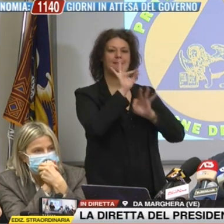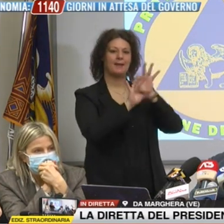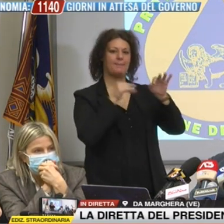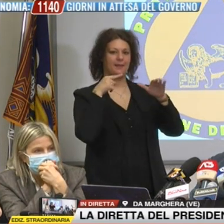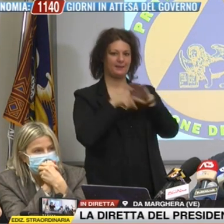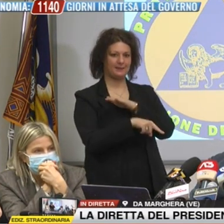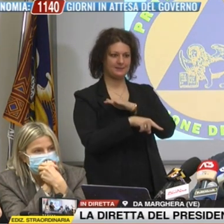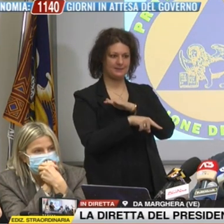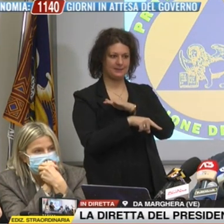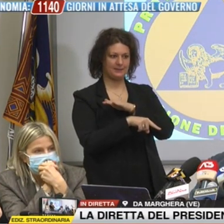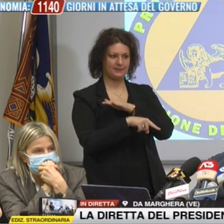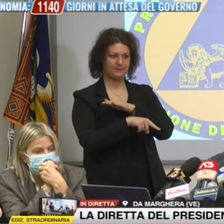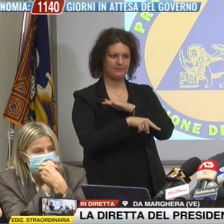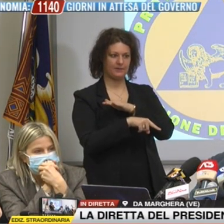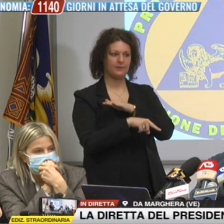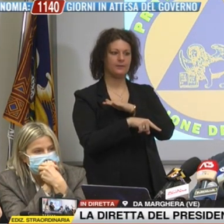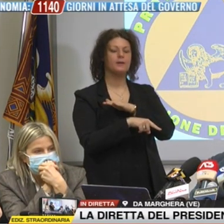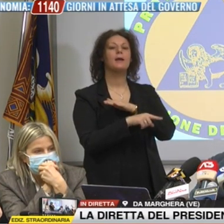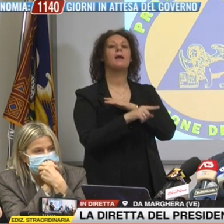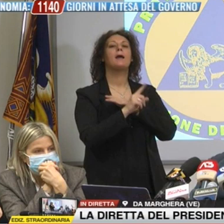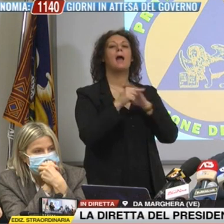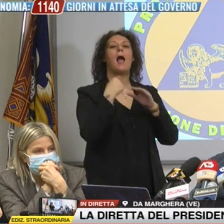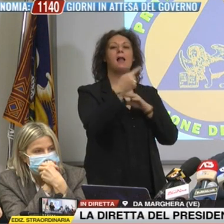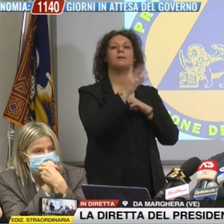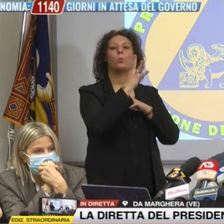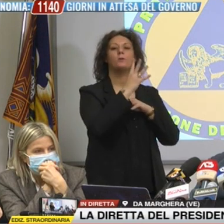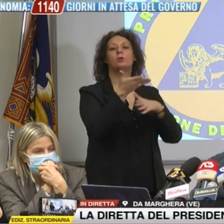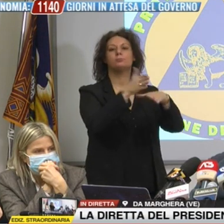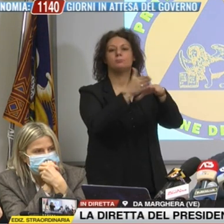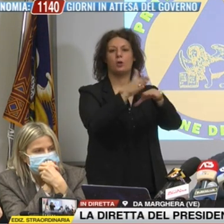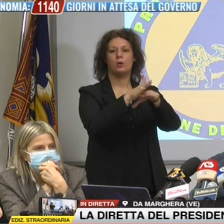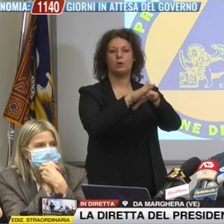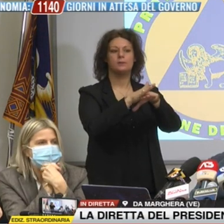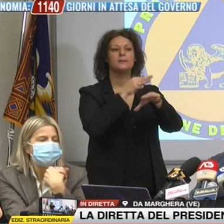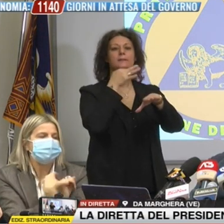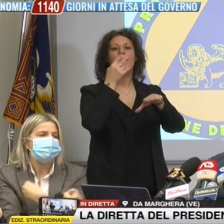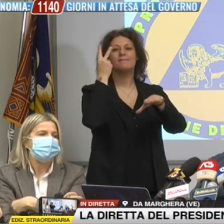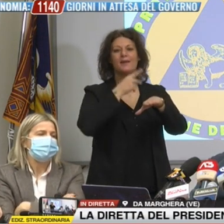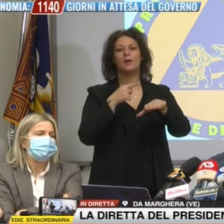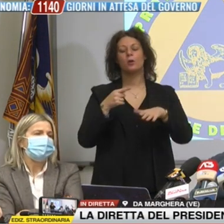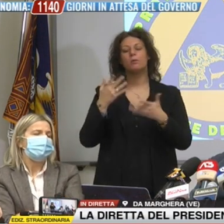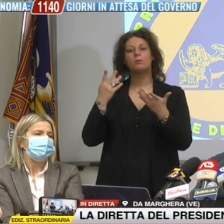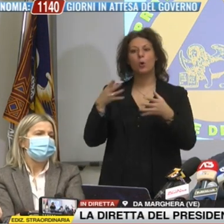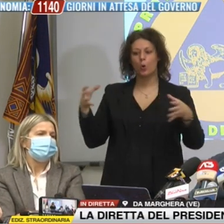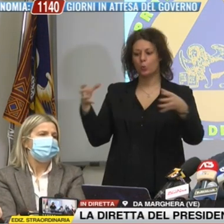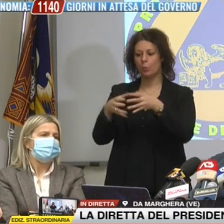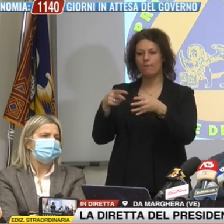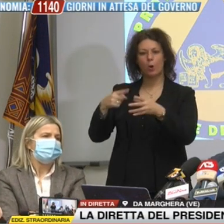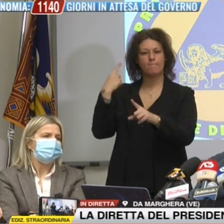e 14 che escono purtroppo per decessi. Però se c'è questo esercito infinito di persone positive,